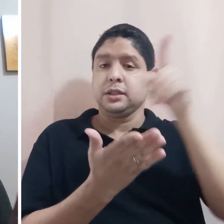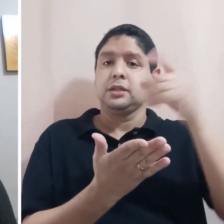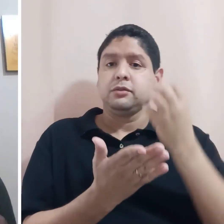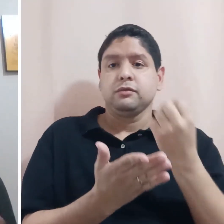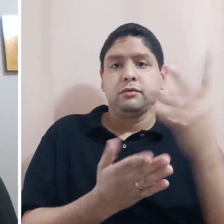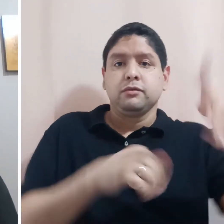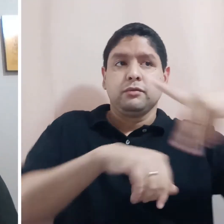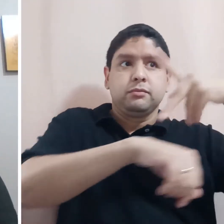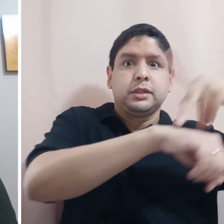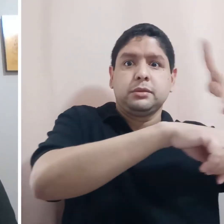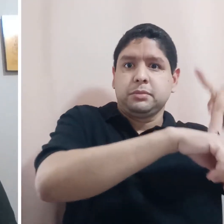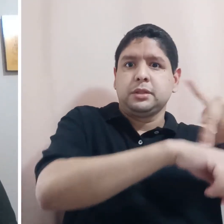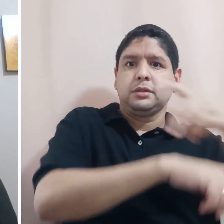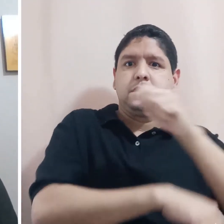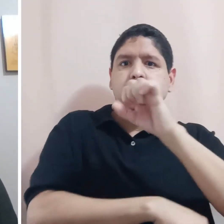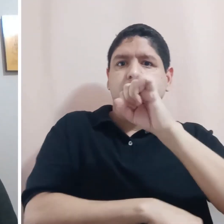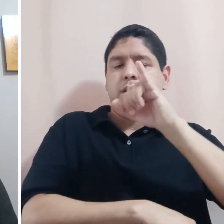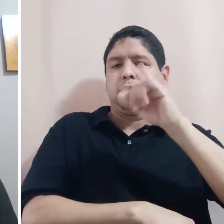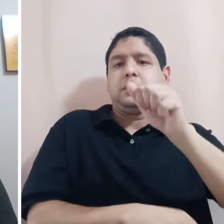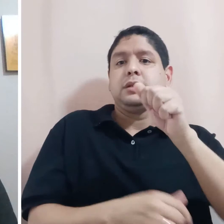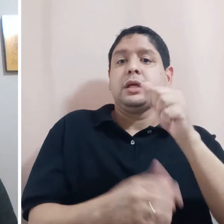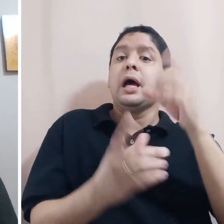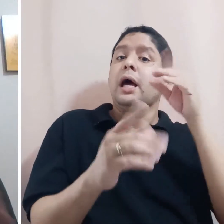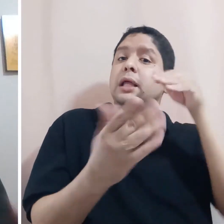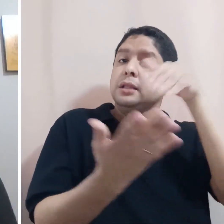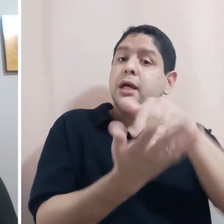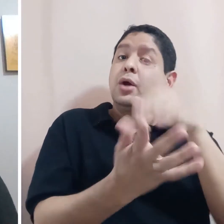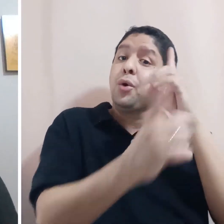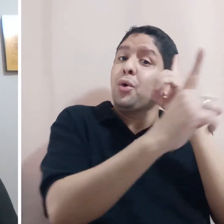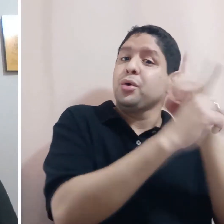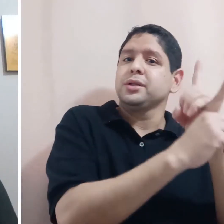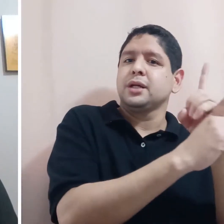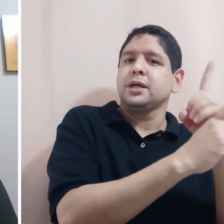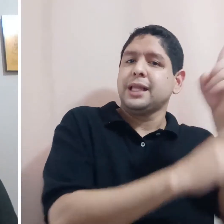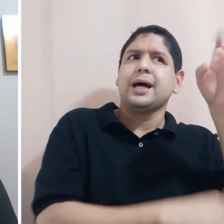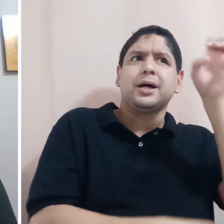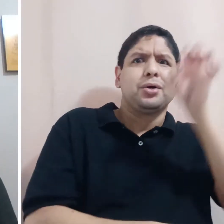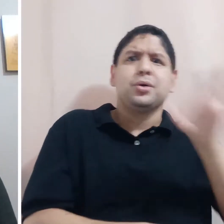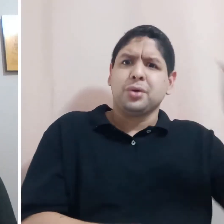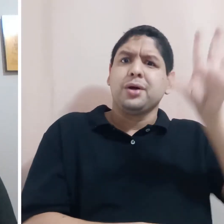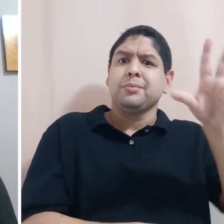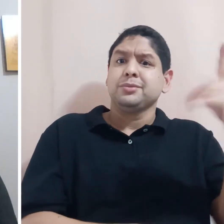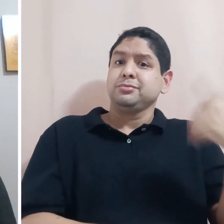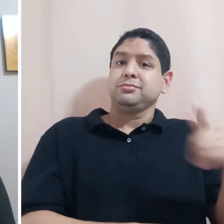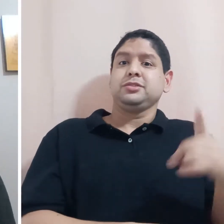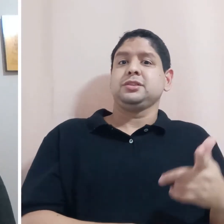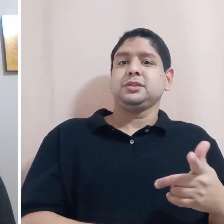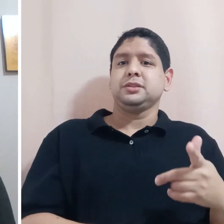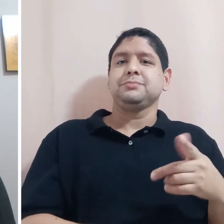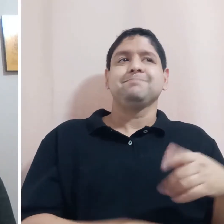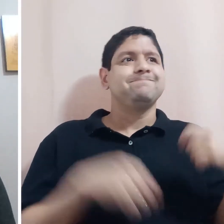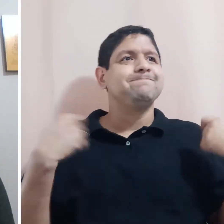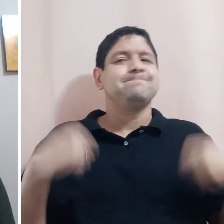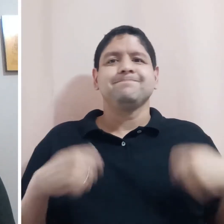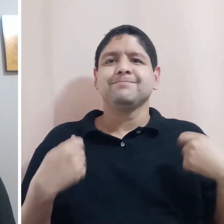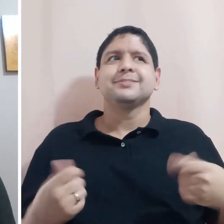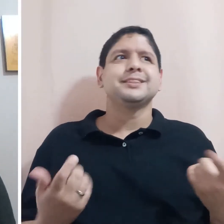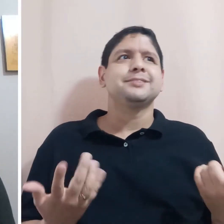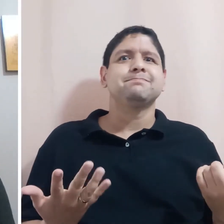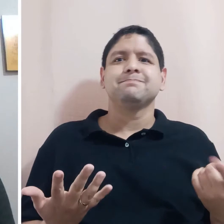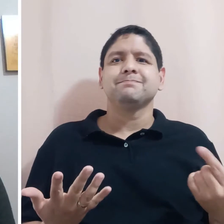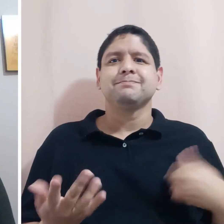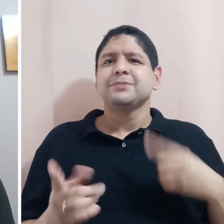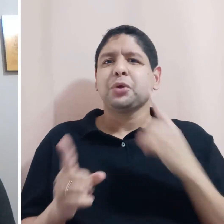fazer viagens até o continente asiático para encontrar essas especiarias. E como elas não tinham na Europa e elas eram